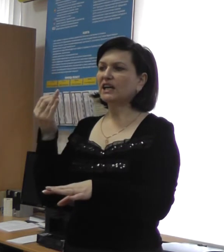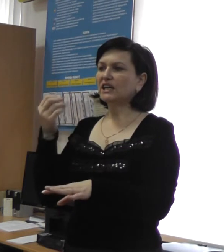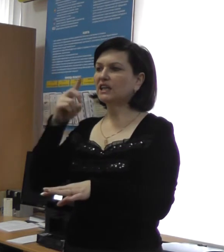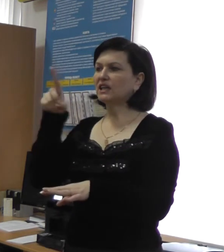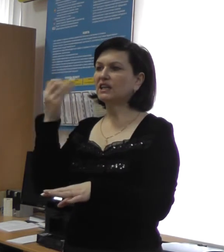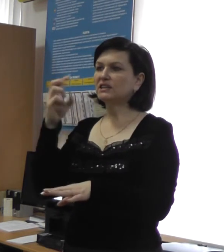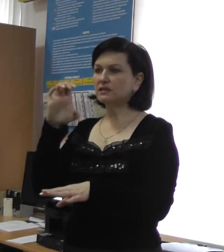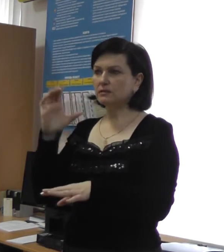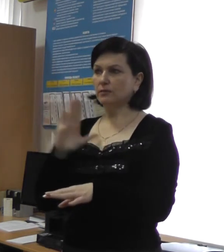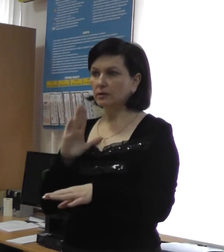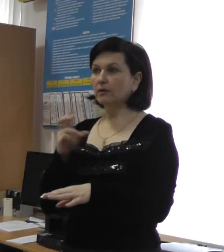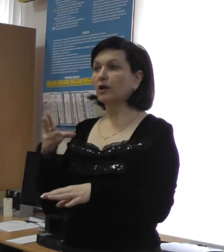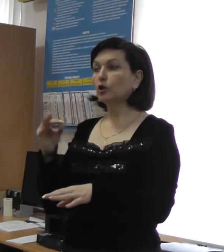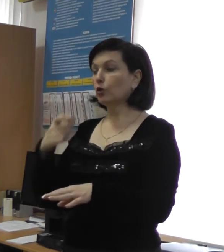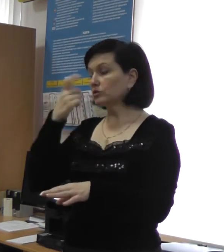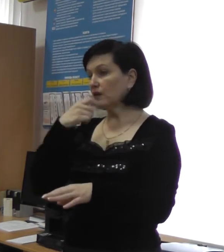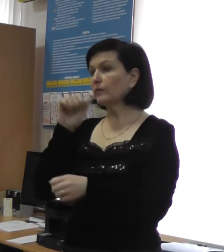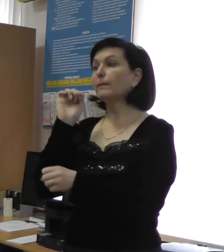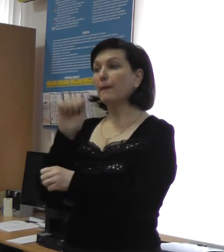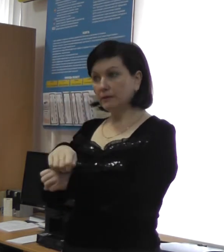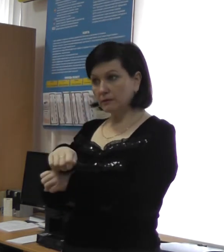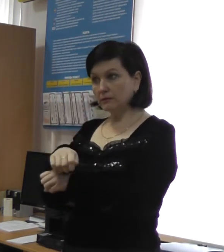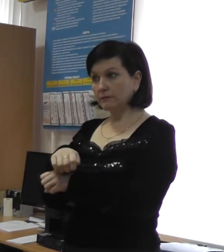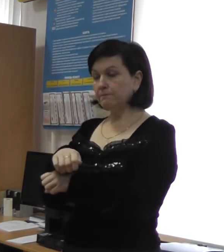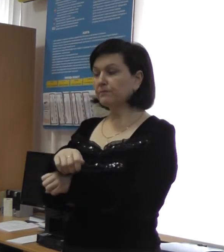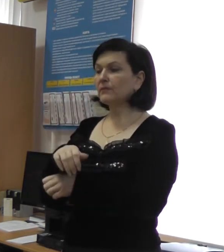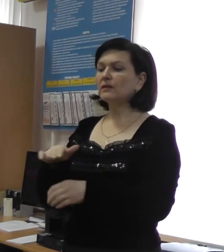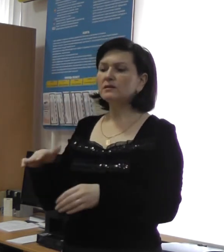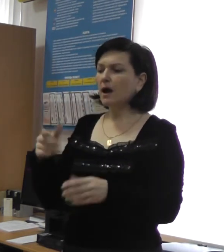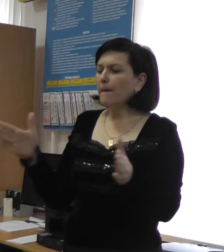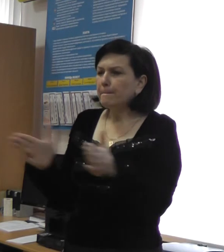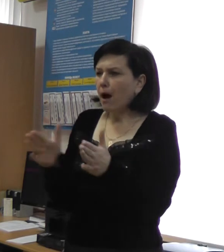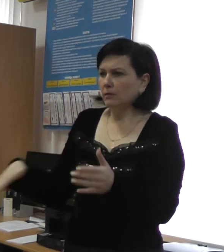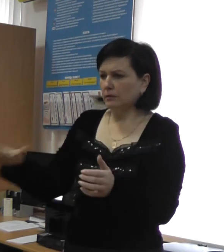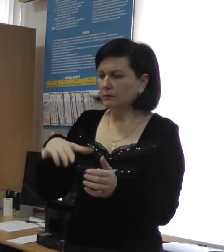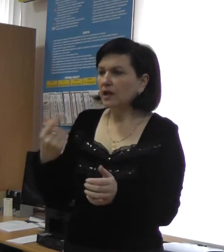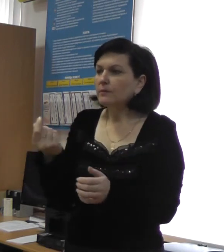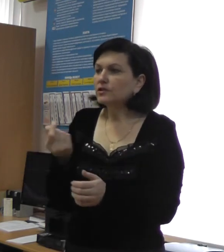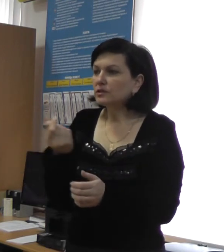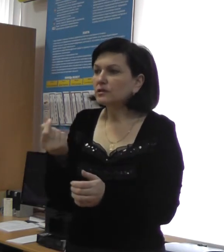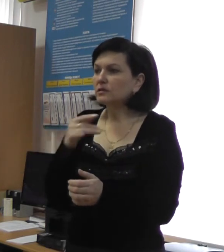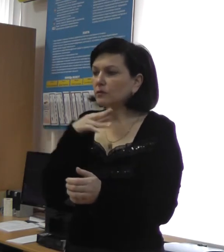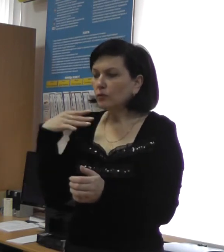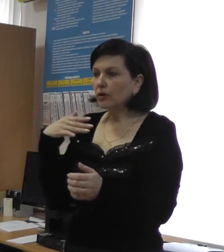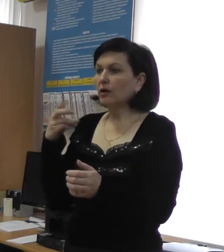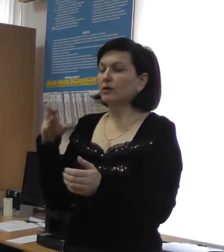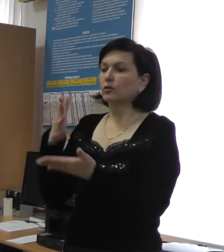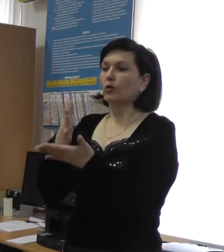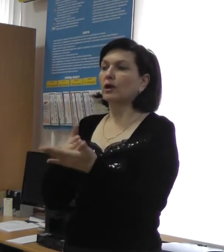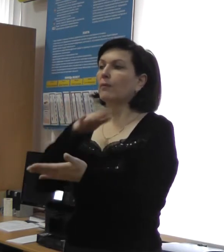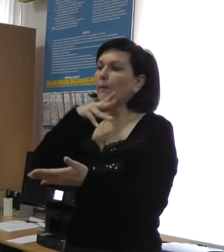для многих европейских стран. Ее преимущество в том, что при малых площадях производится огромный ассортимент продукции.